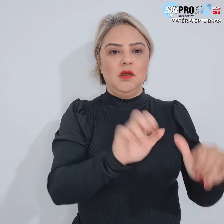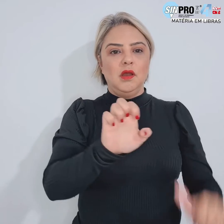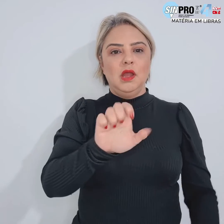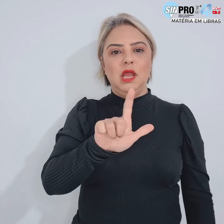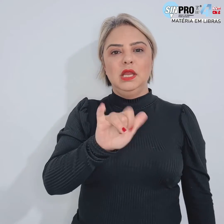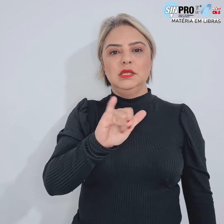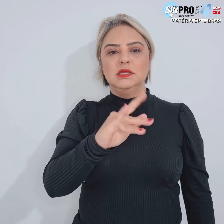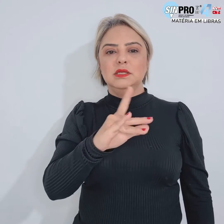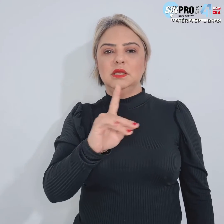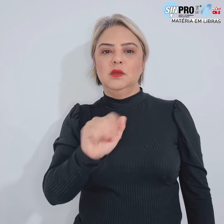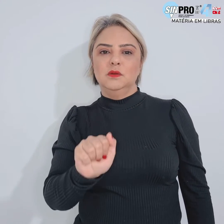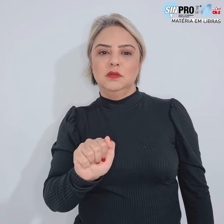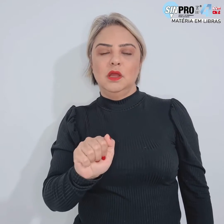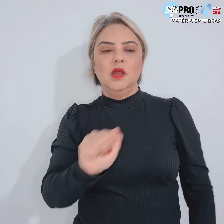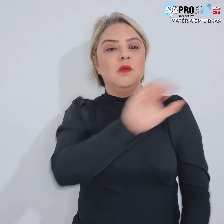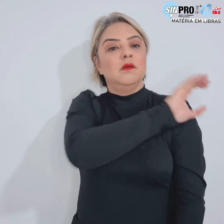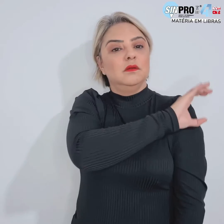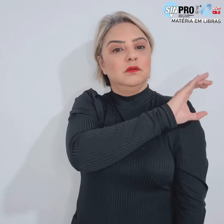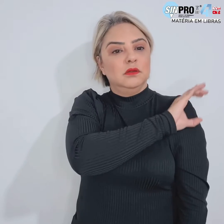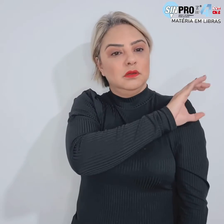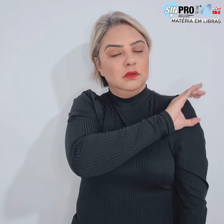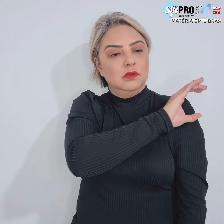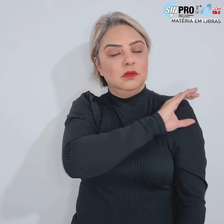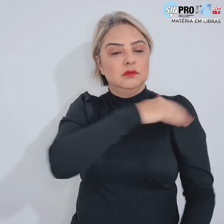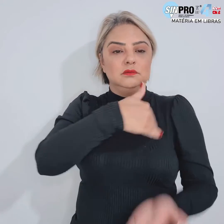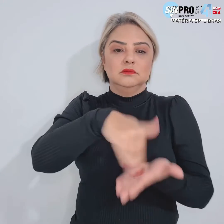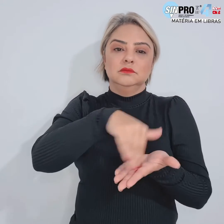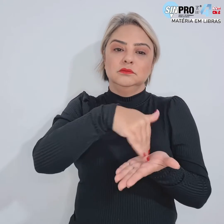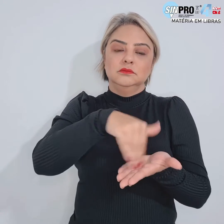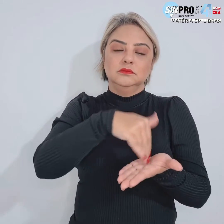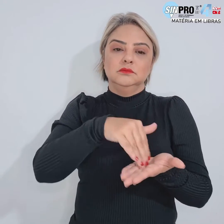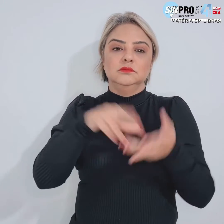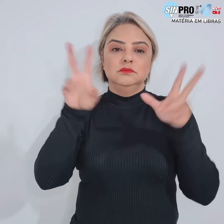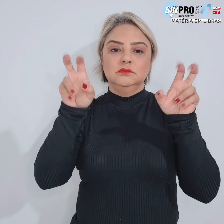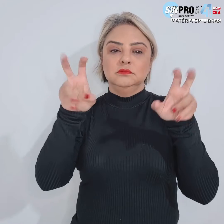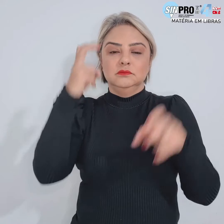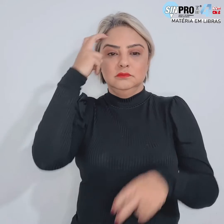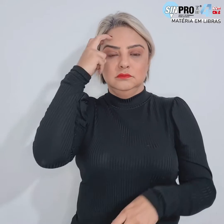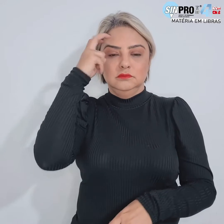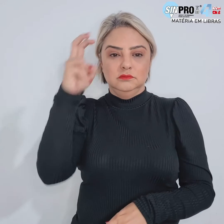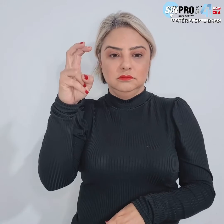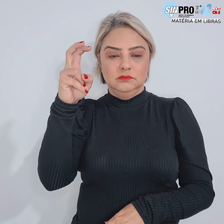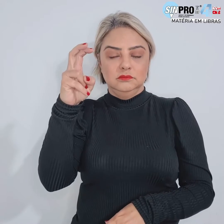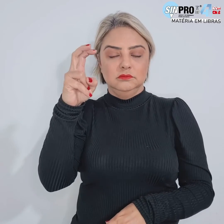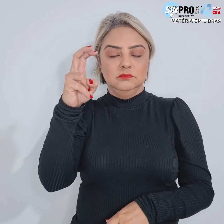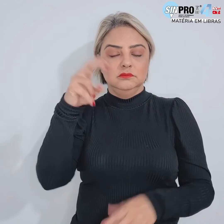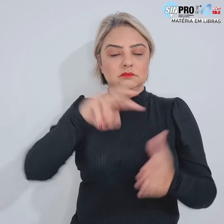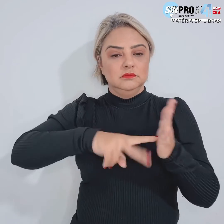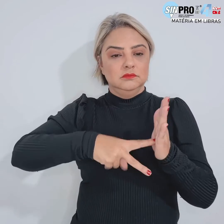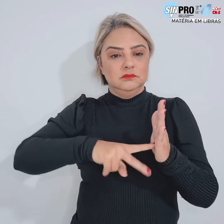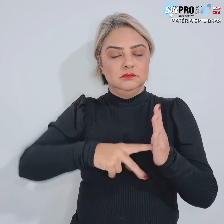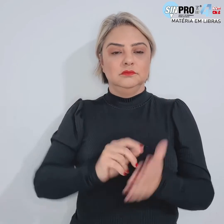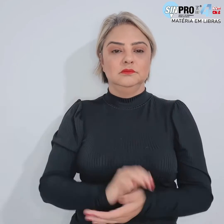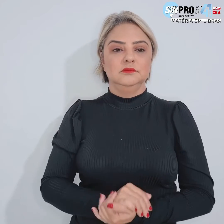França, coordenadora da Secretaria de Assuntos Culturais do sindicato. A